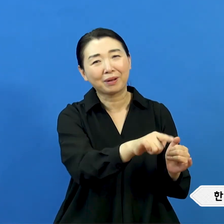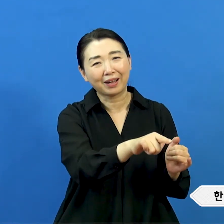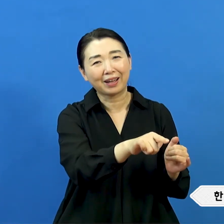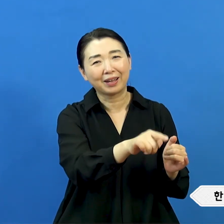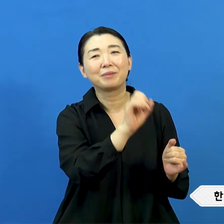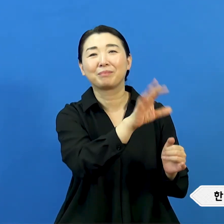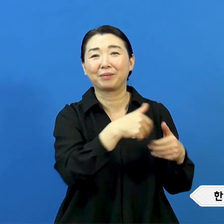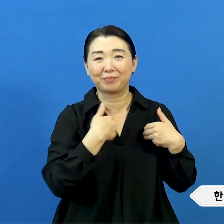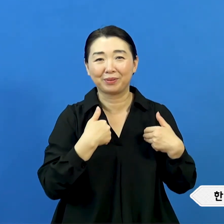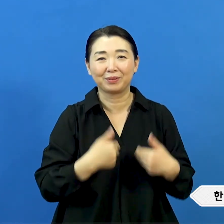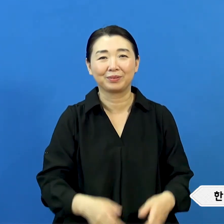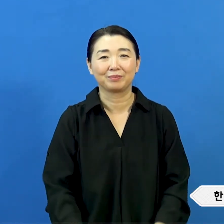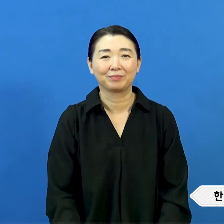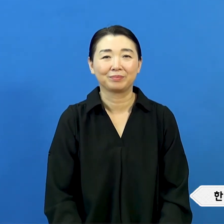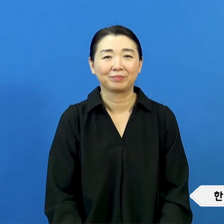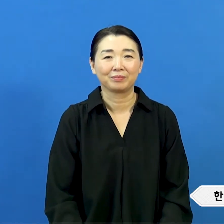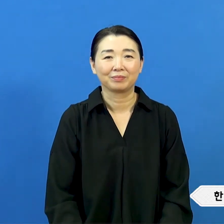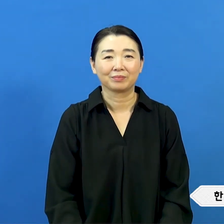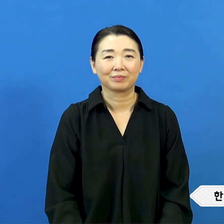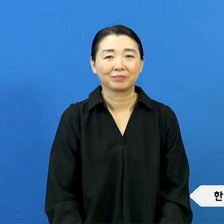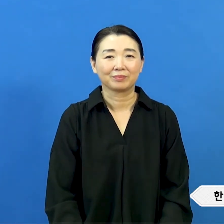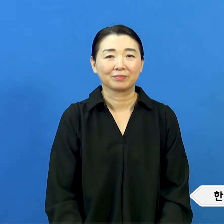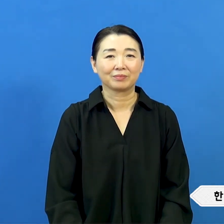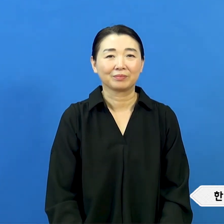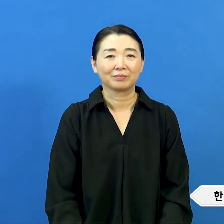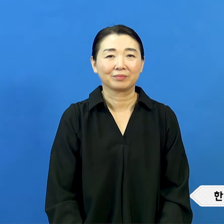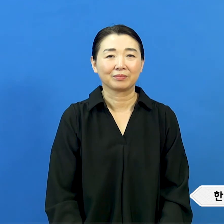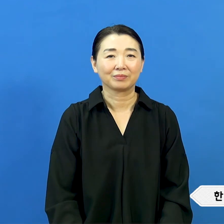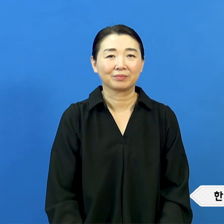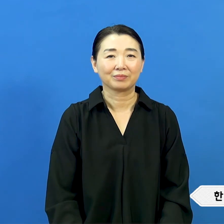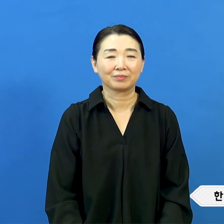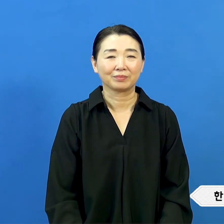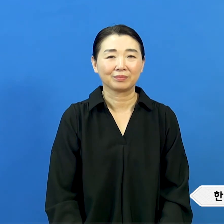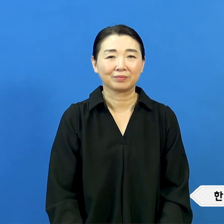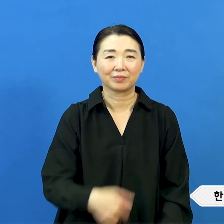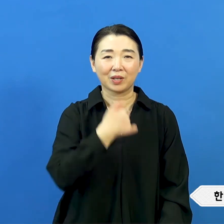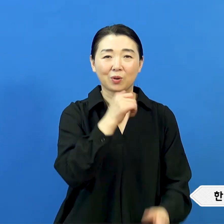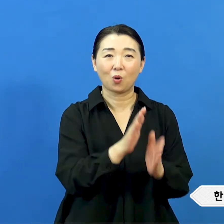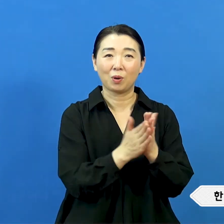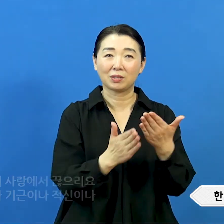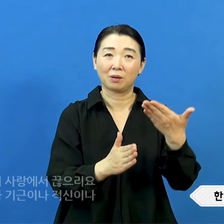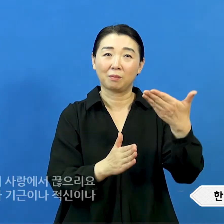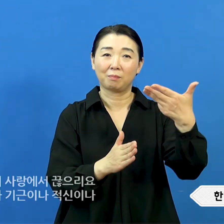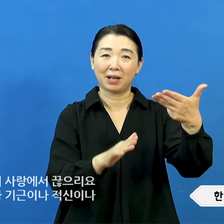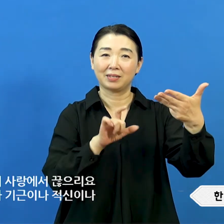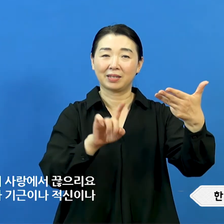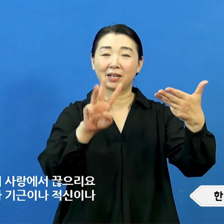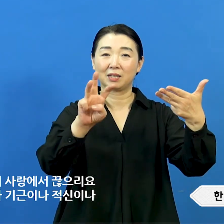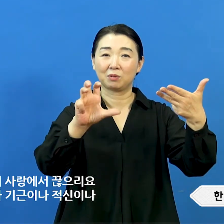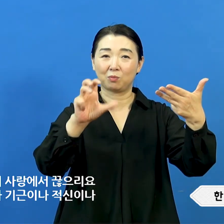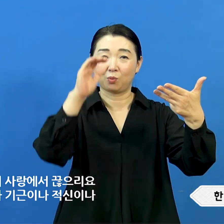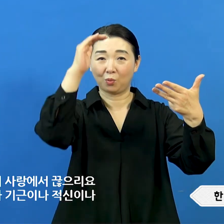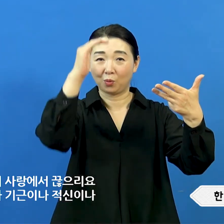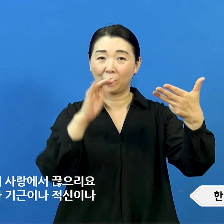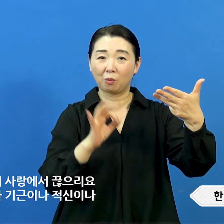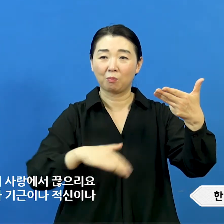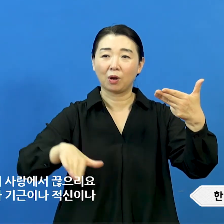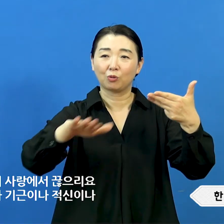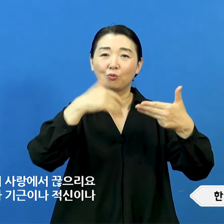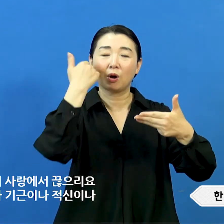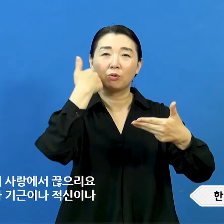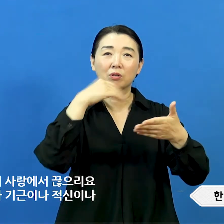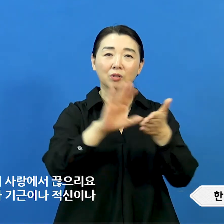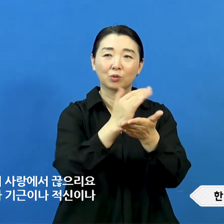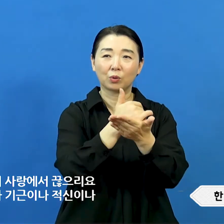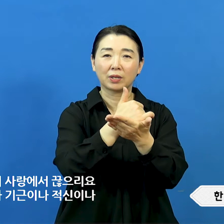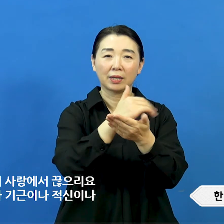그러십시오. 로마서 8장 35절에 누가 우리를 그리스도의